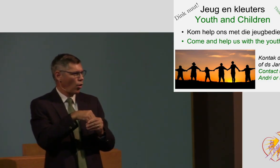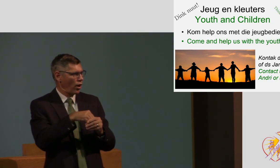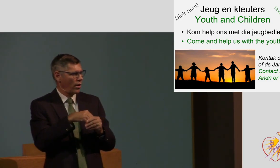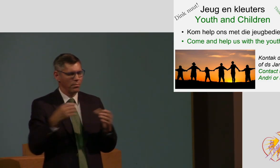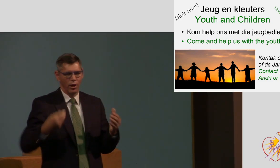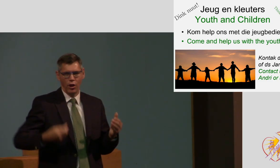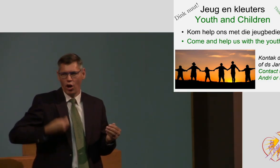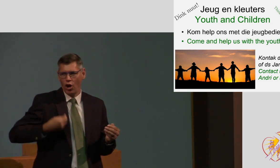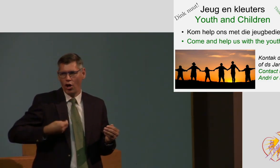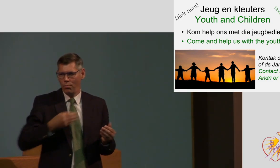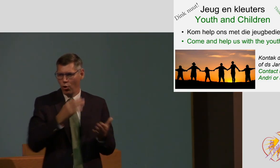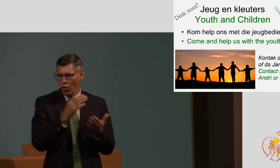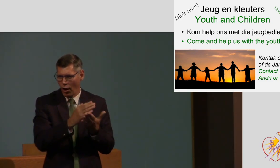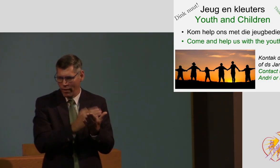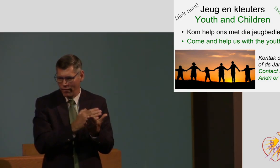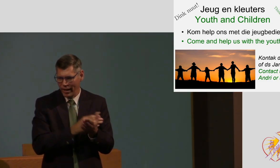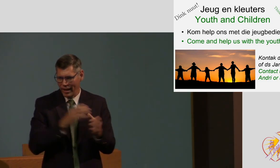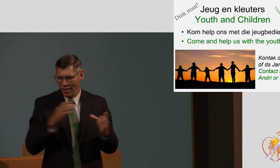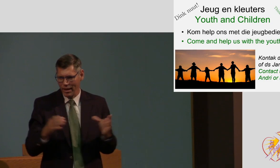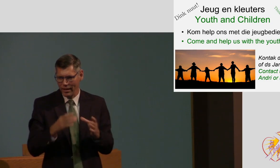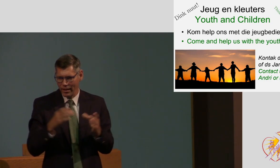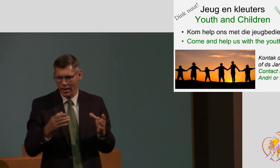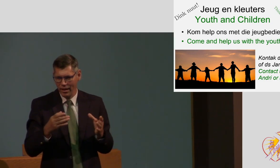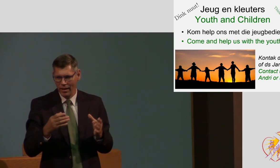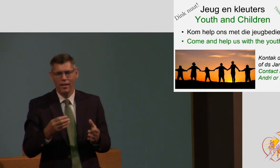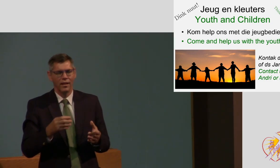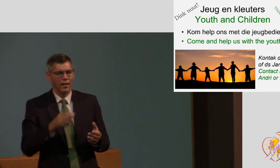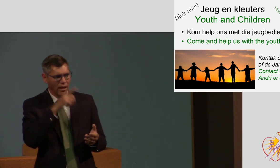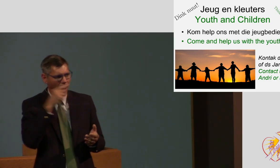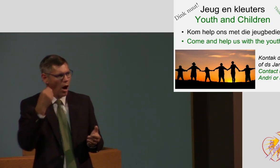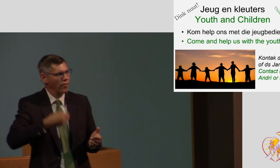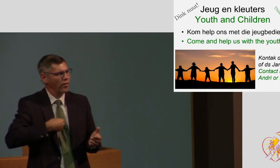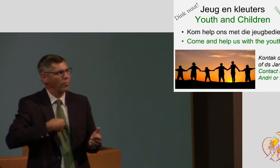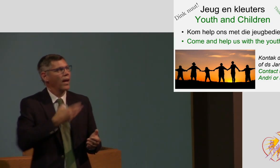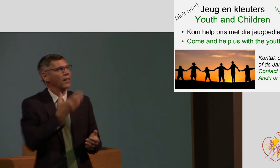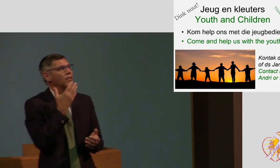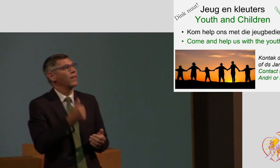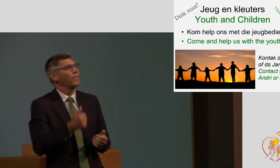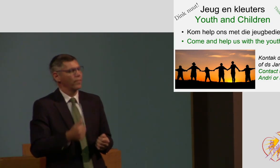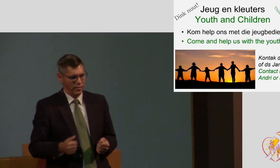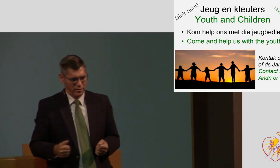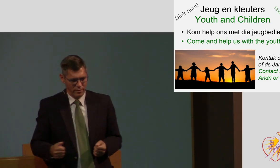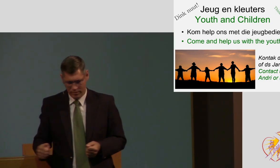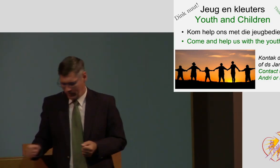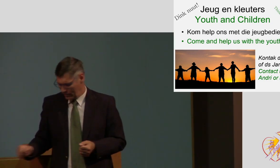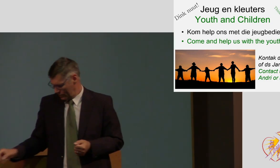by jeugprogramme van die gemeente, name vir my asseblief.